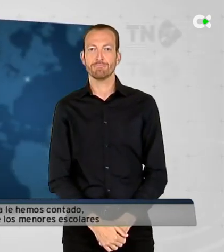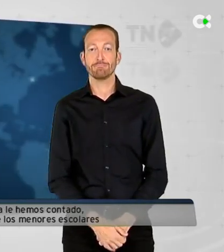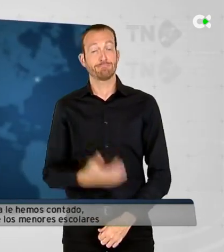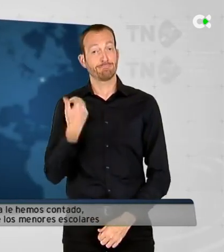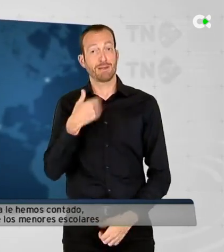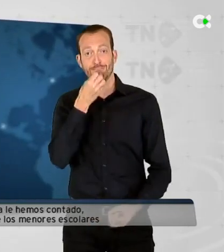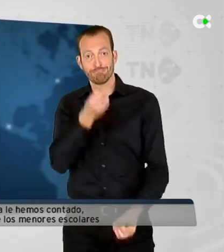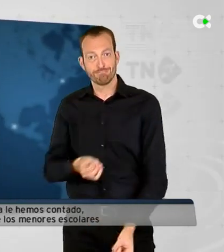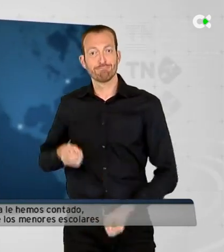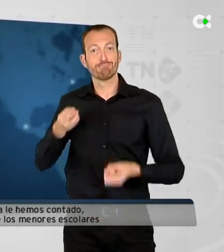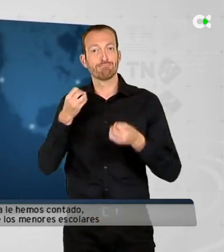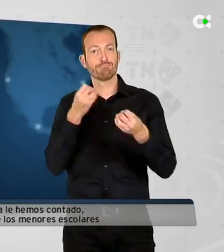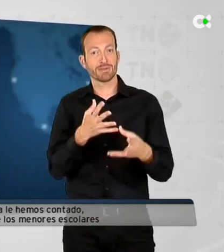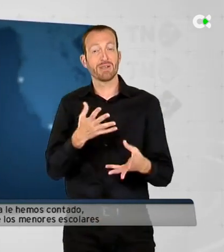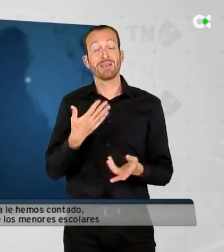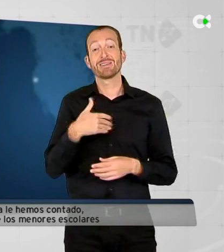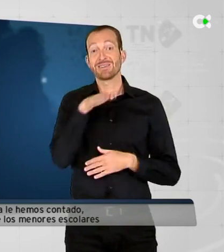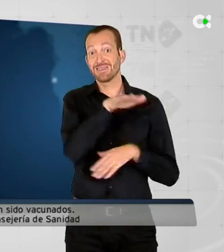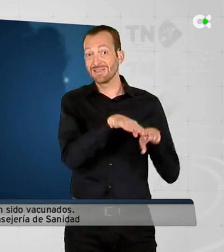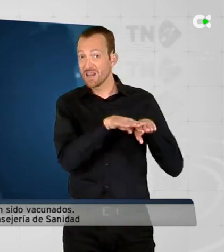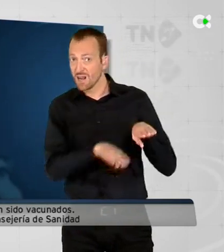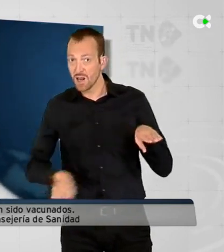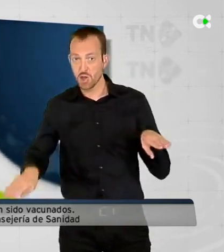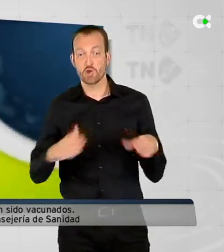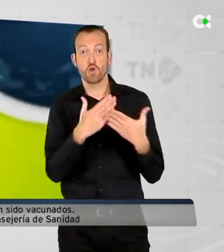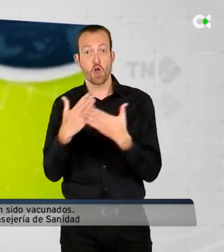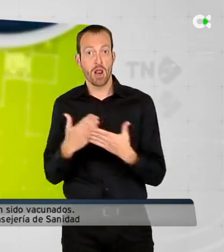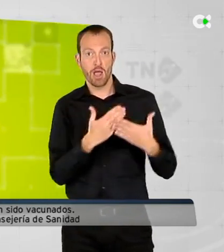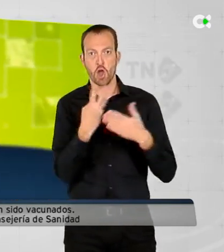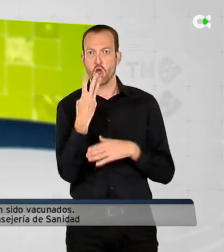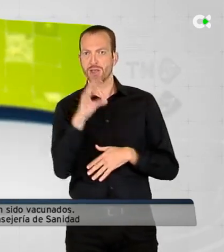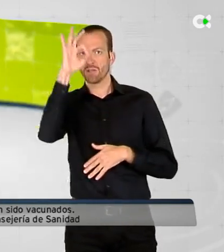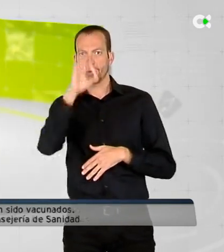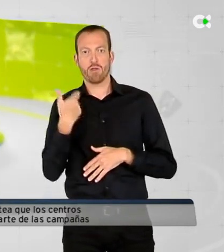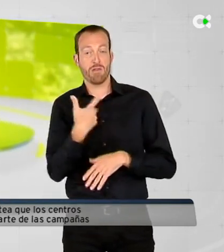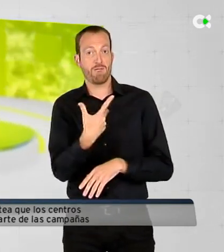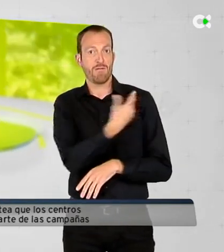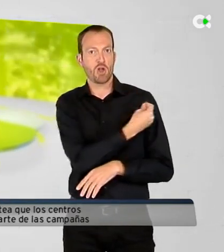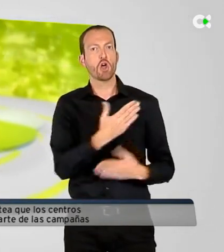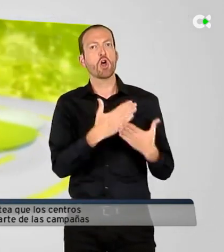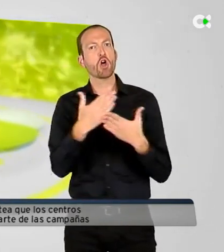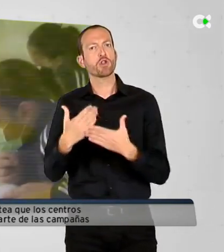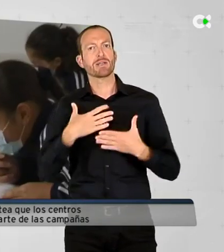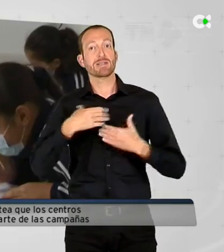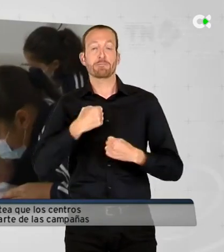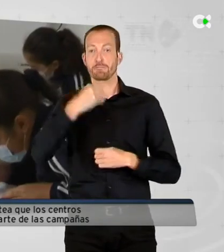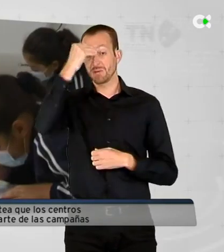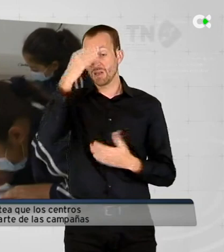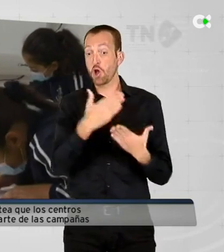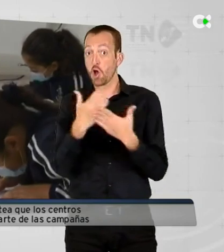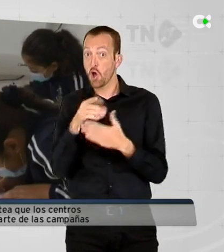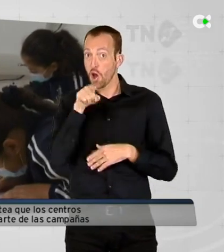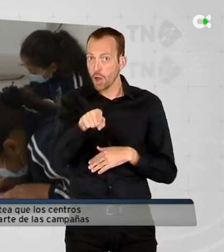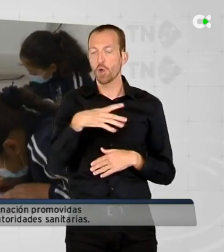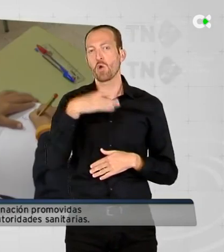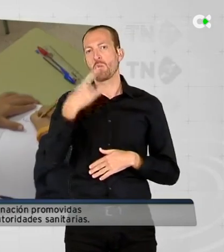y como ya le hemos contado un tercio de los menores escolares ya han sido vacunados la consejería de sanidad se plantea que los centros formen parte